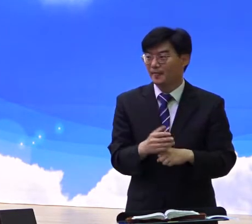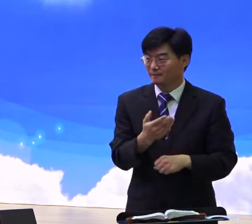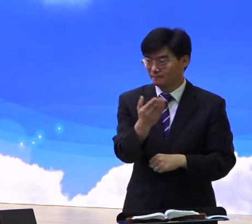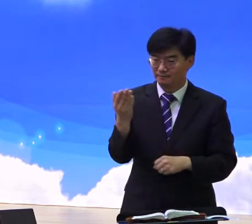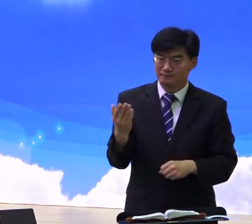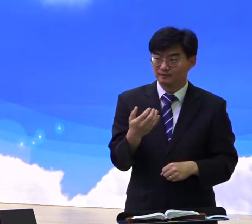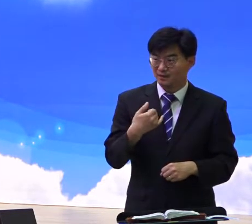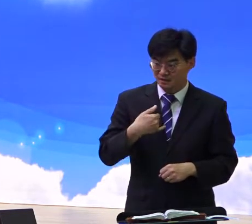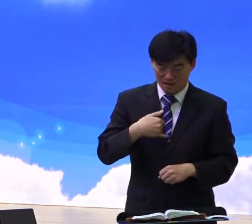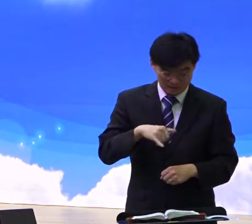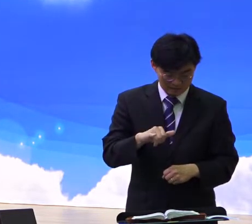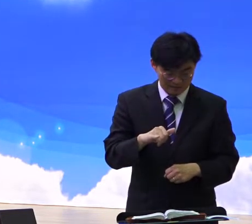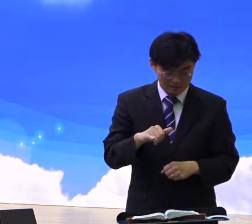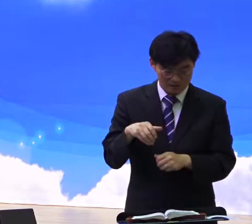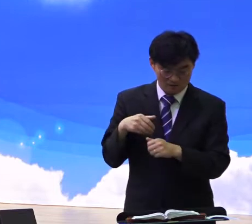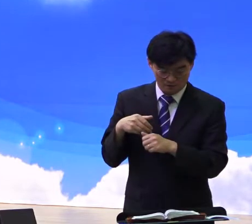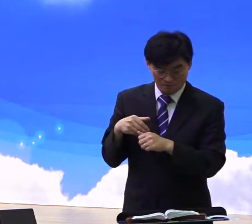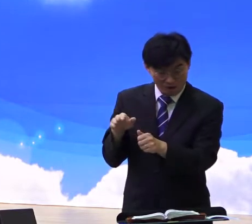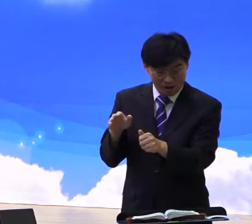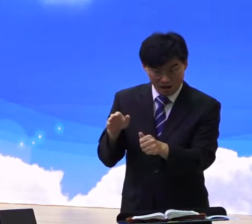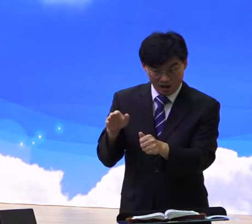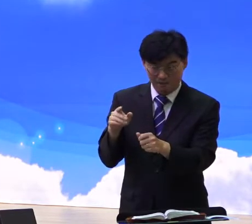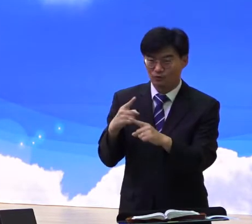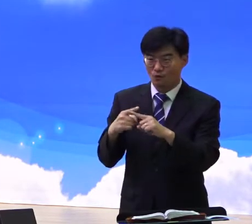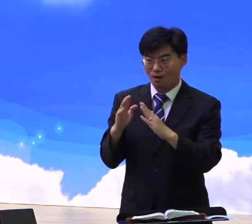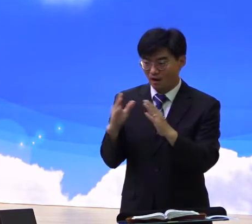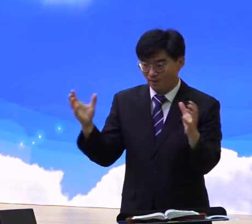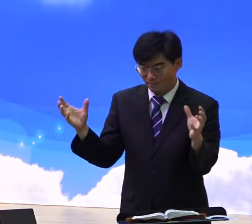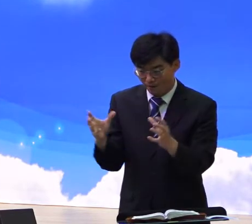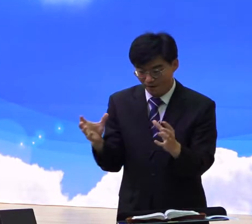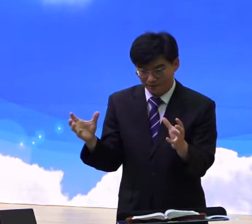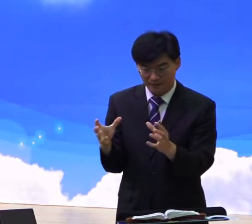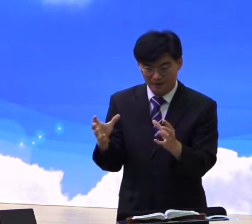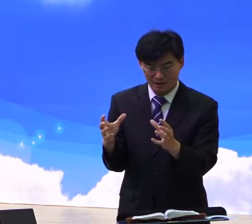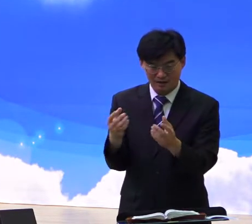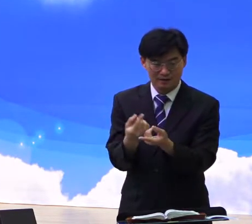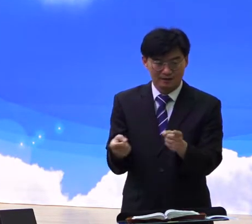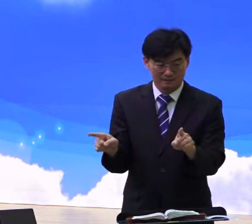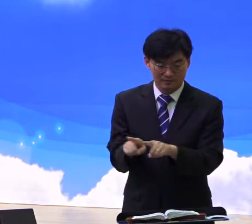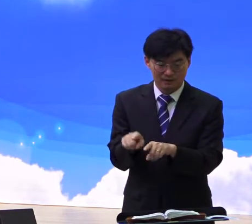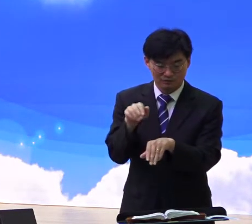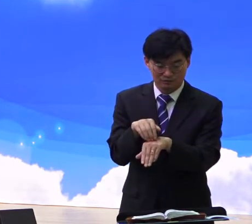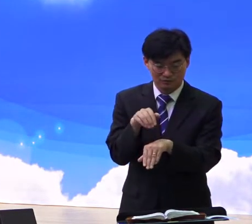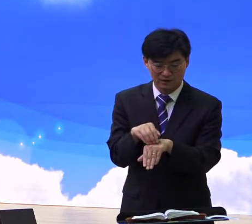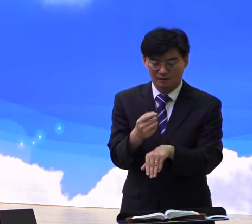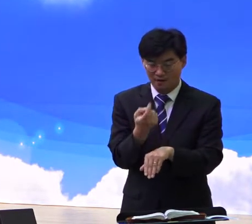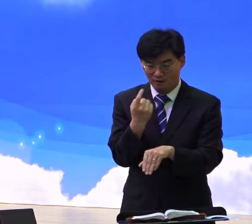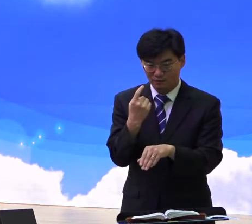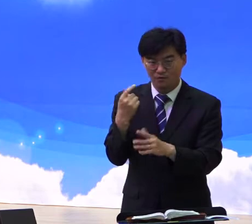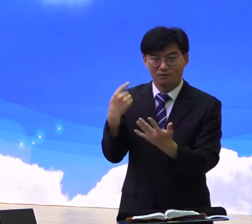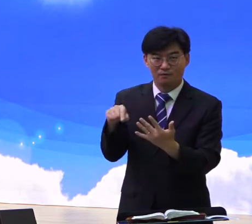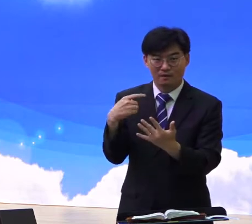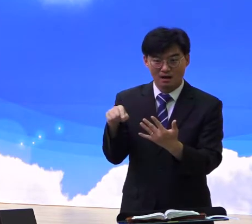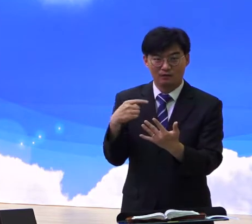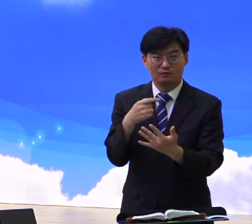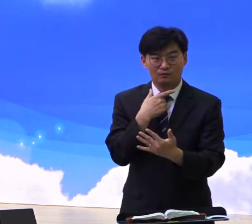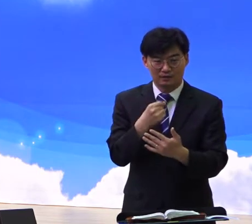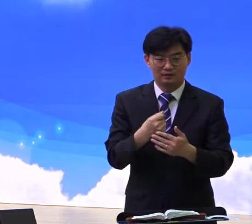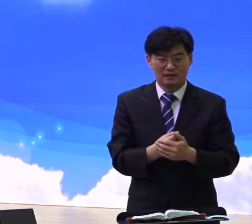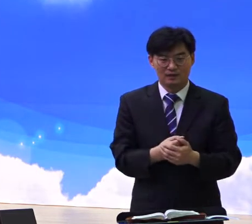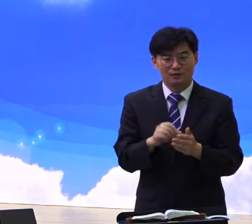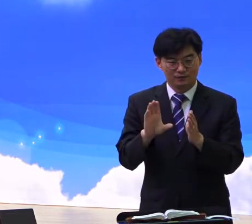자녀들과 손주들을 보내주셔서 이 어려운 시대에 성경학교와 수련회를 통해서 정말 예수님을 깊이 만나고